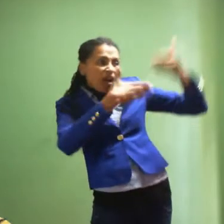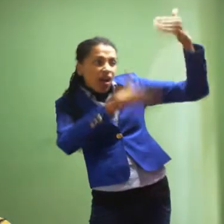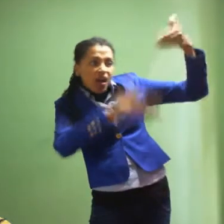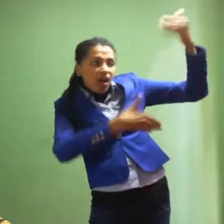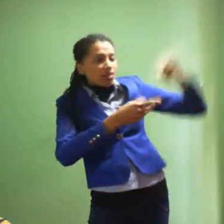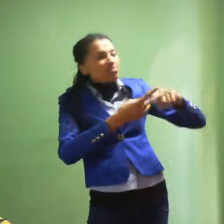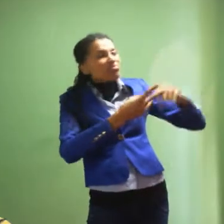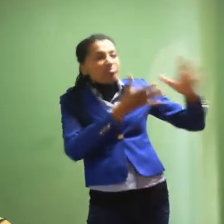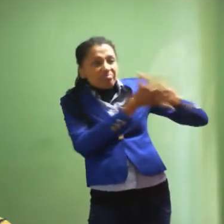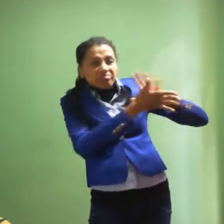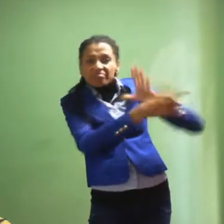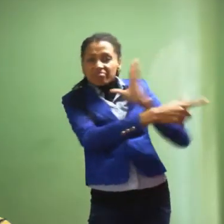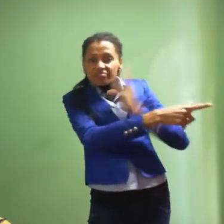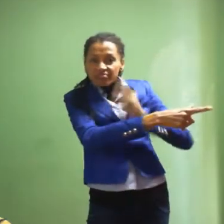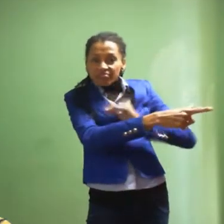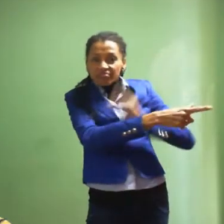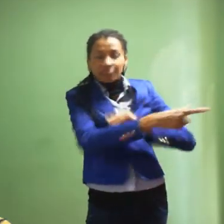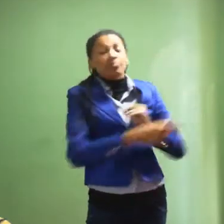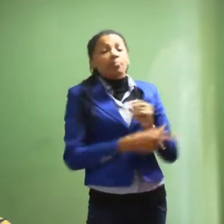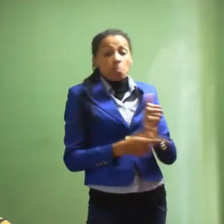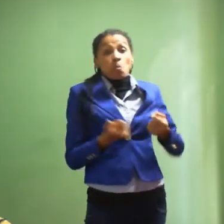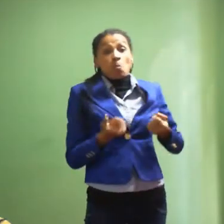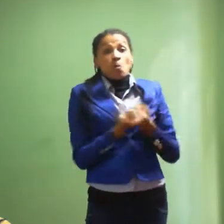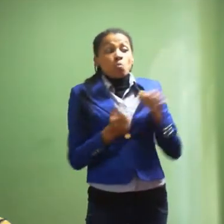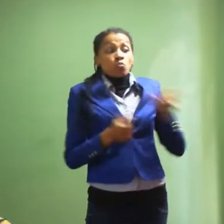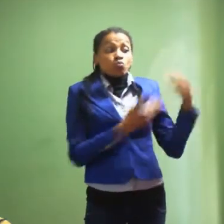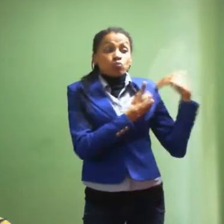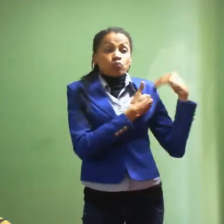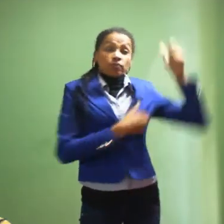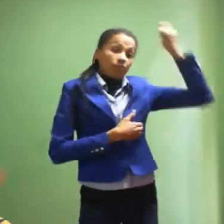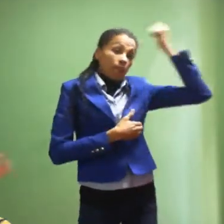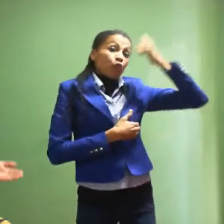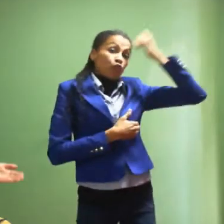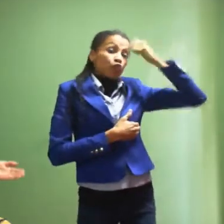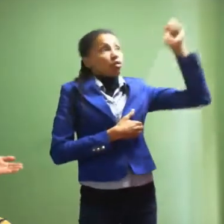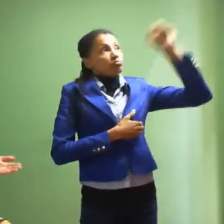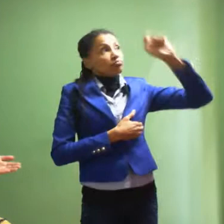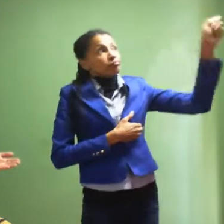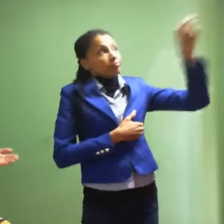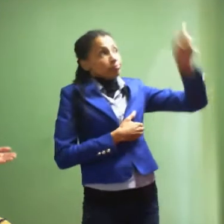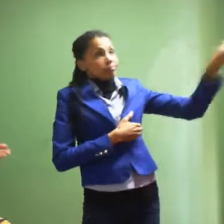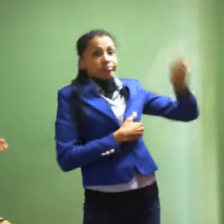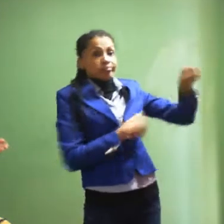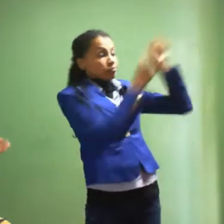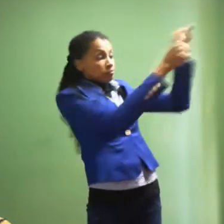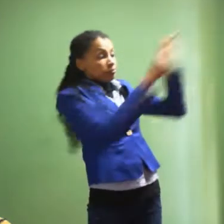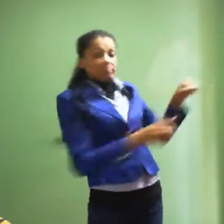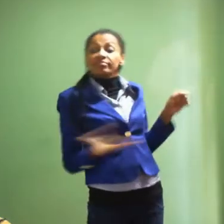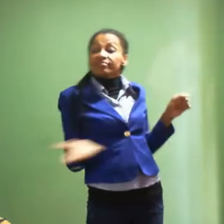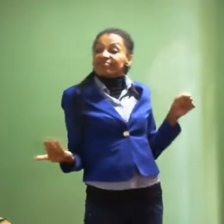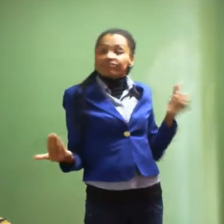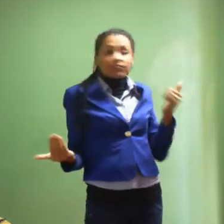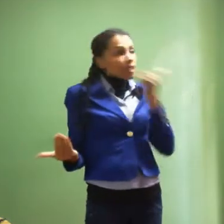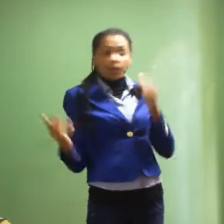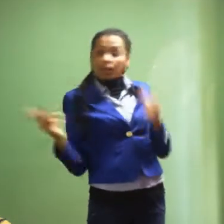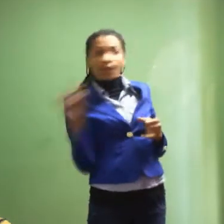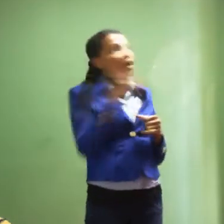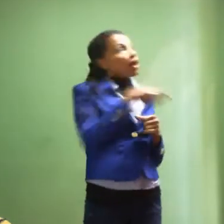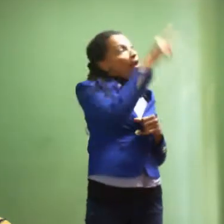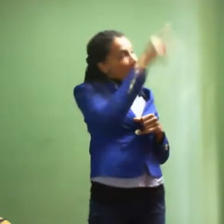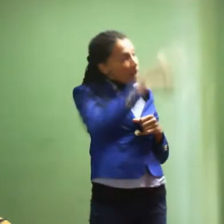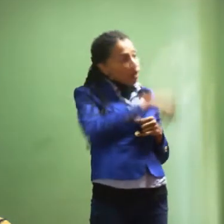contó, con todo el apoyo de la profe, que es la que va a plasmar por escrito, pero que va a permitir que puedan volver a ese texto